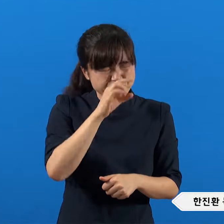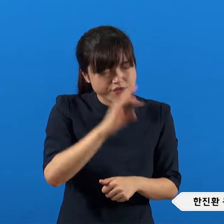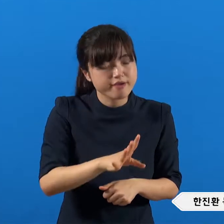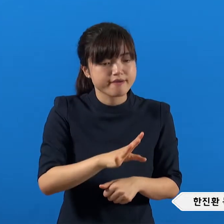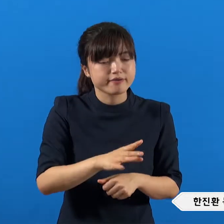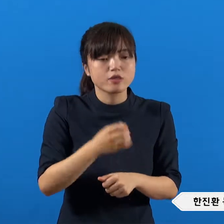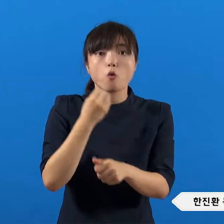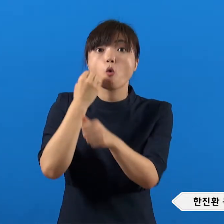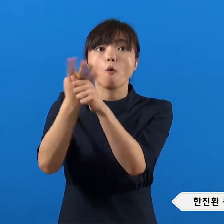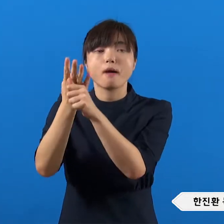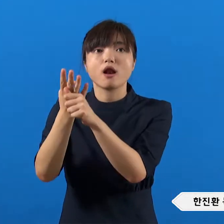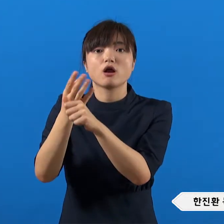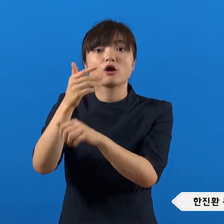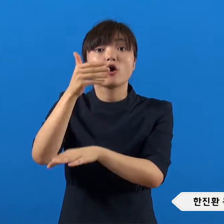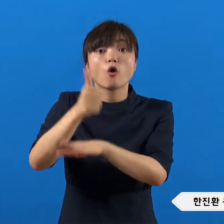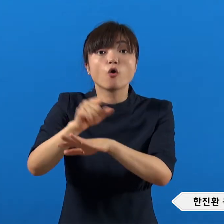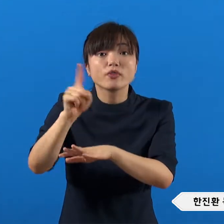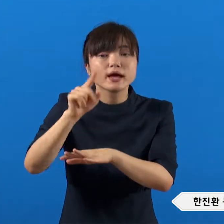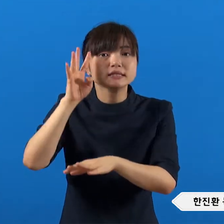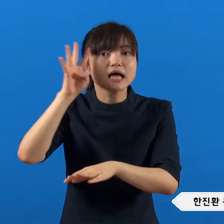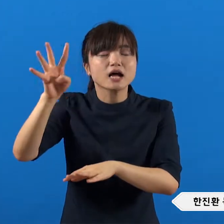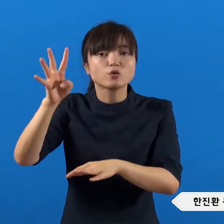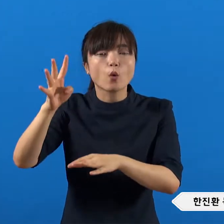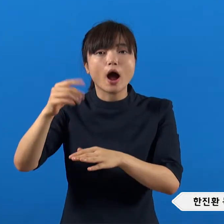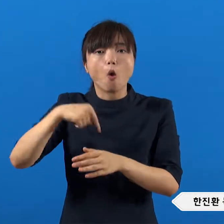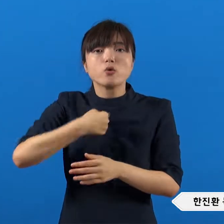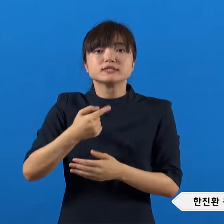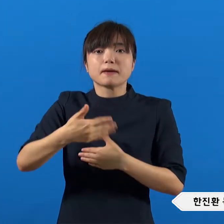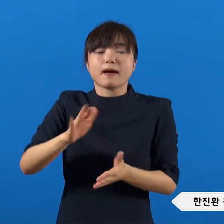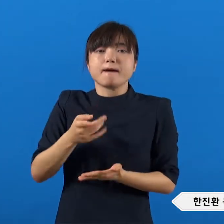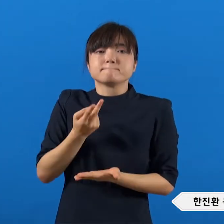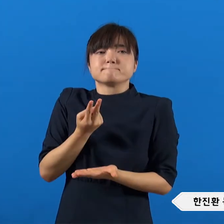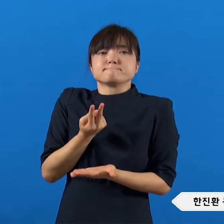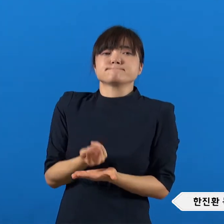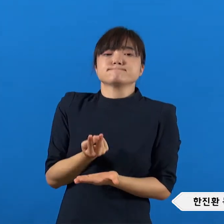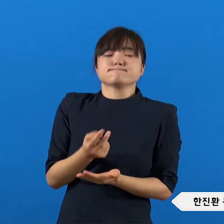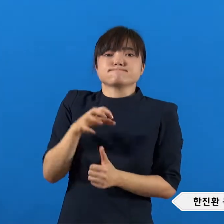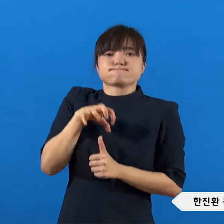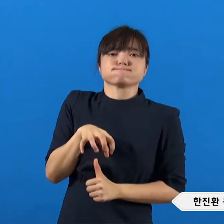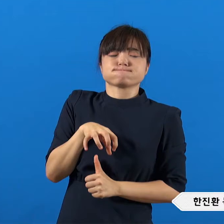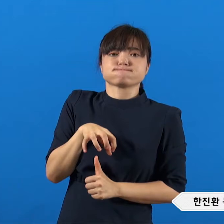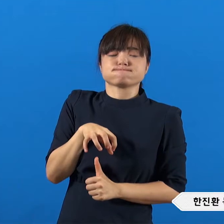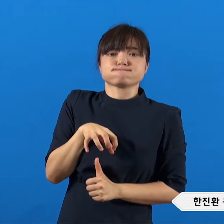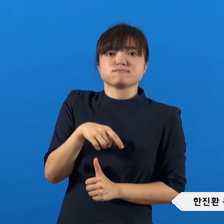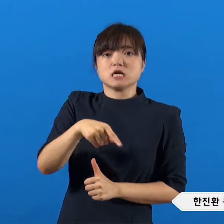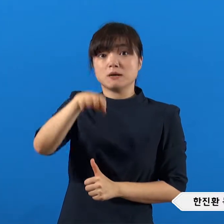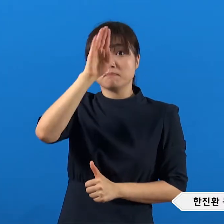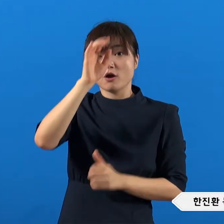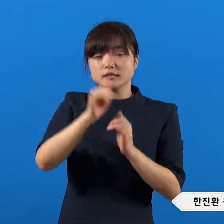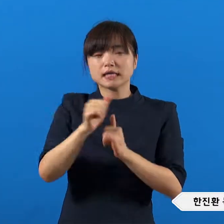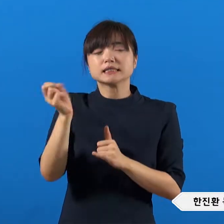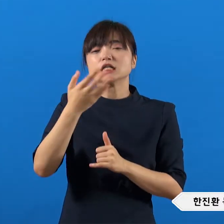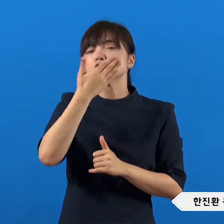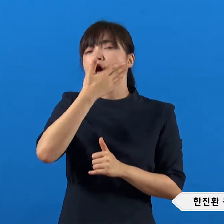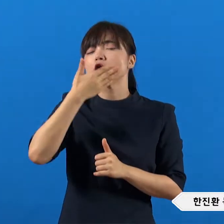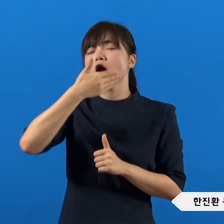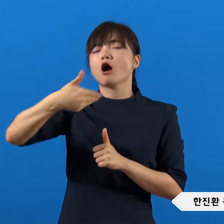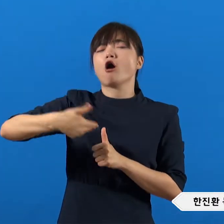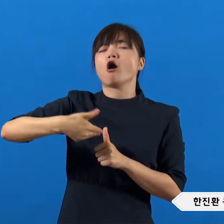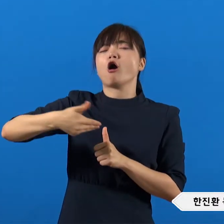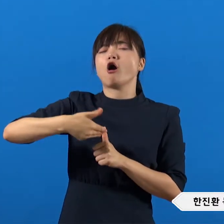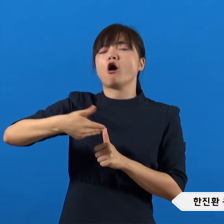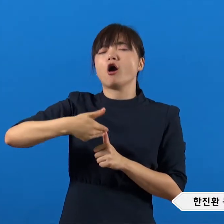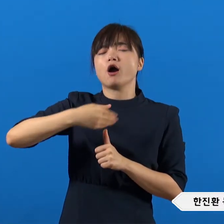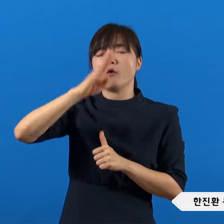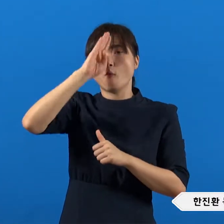당번은 결국 고발을 당해서 사흘 동안 독방에 갇혔고 환자는 이제 이 영양식을 다시 공급받게